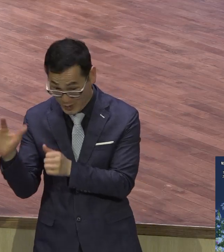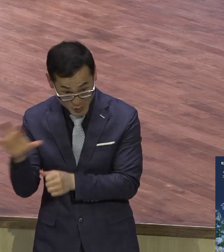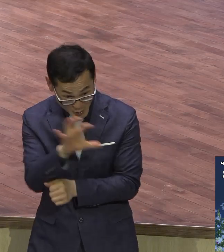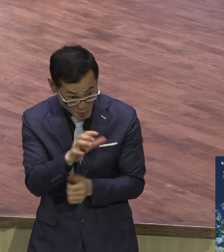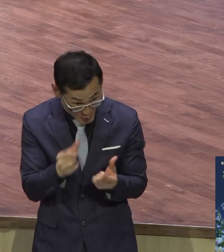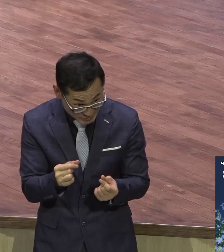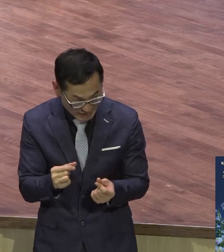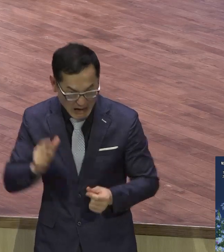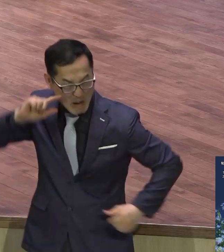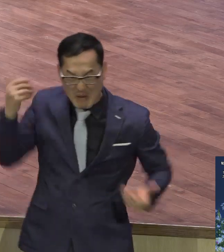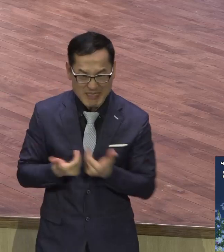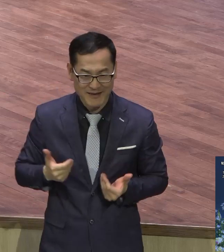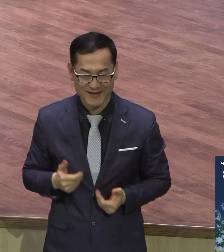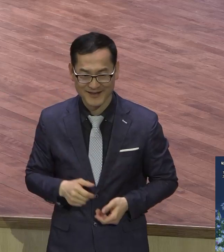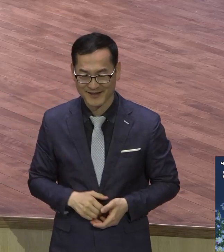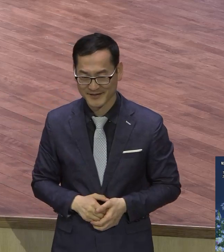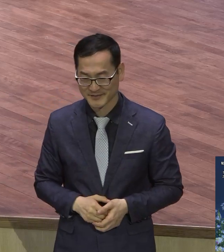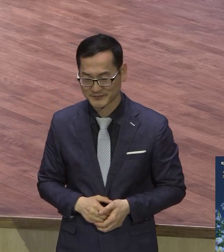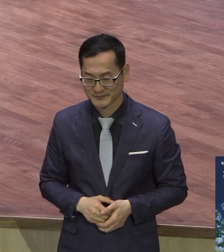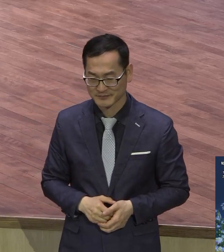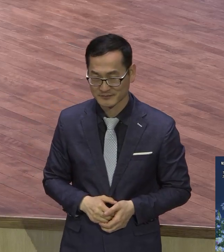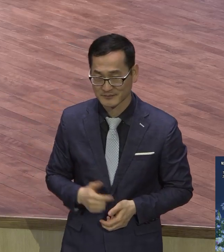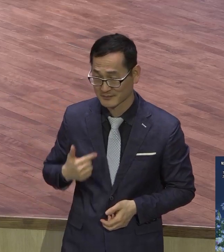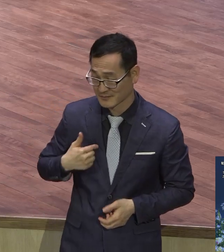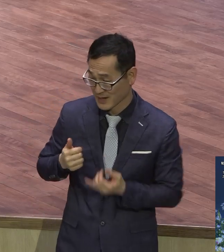저도 집사람하고 평생 살고 있지만